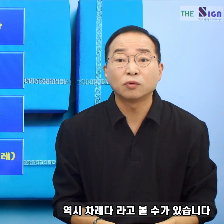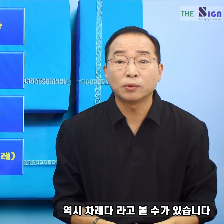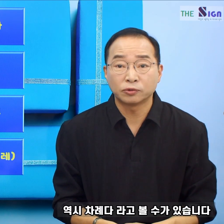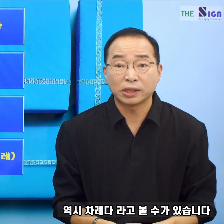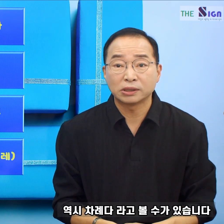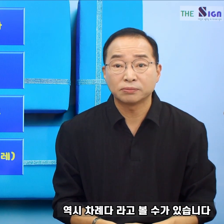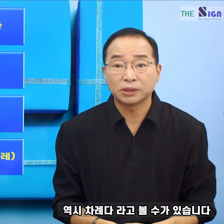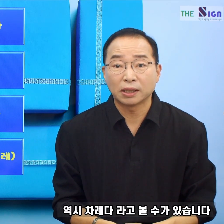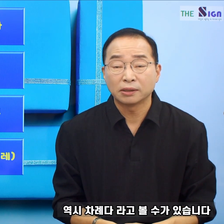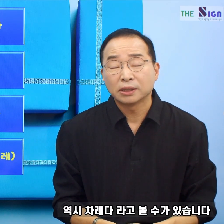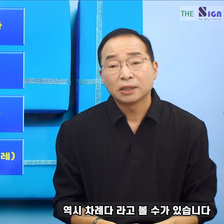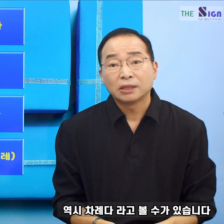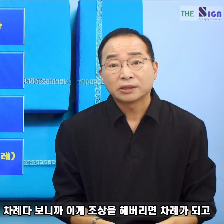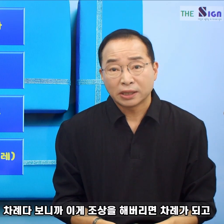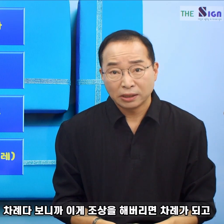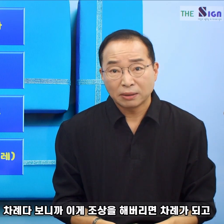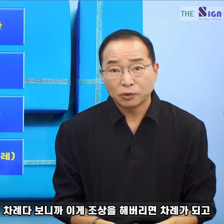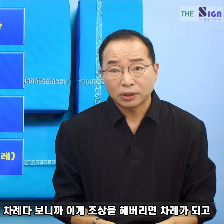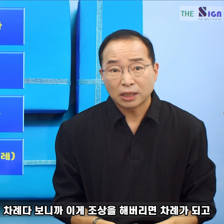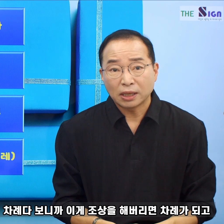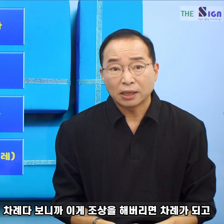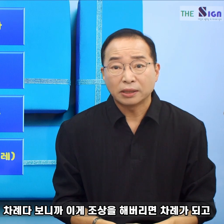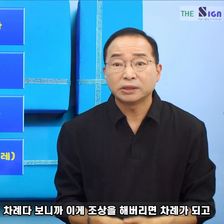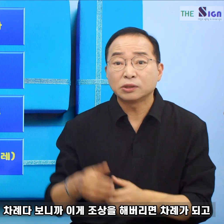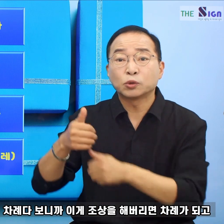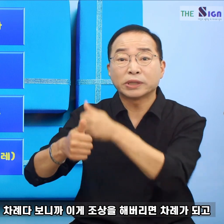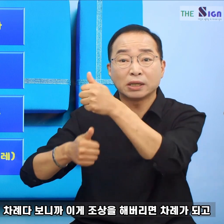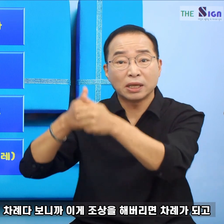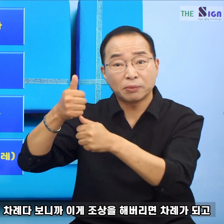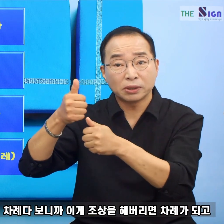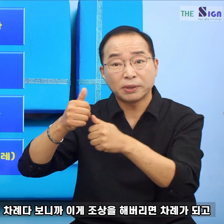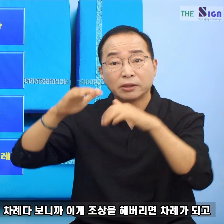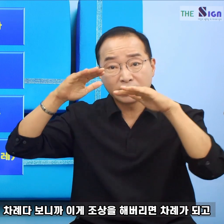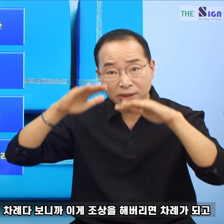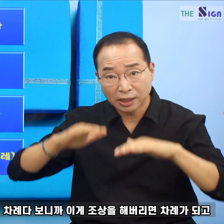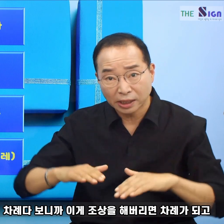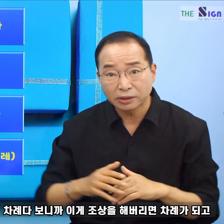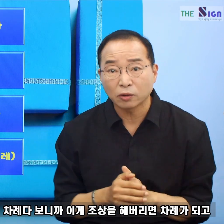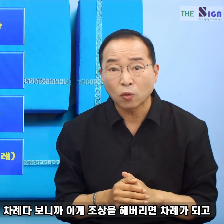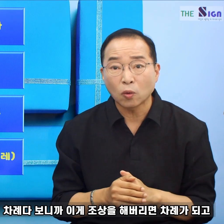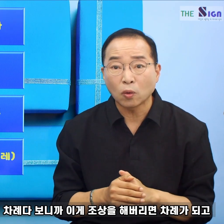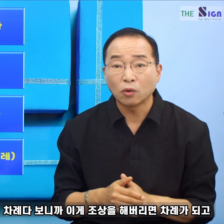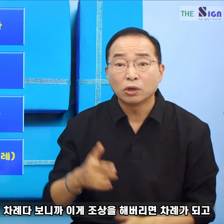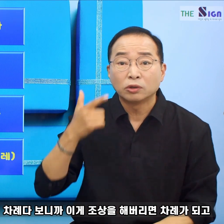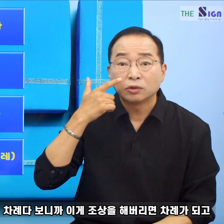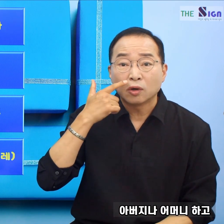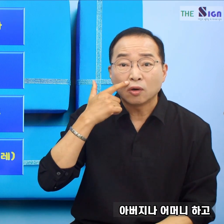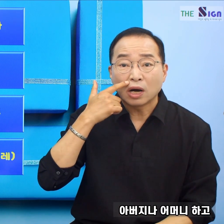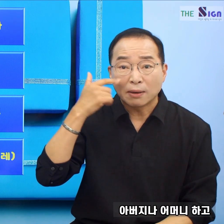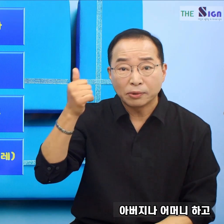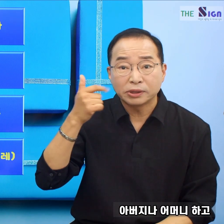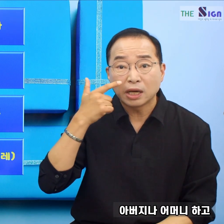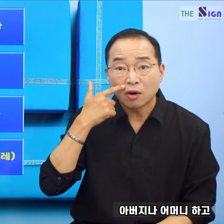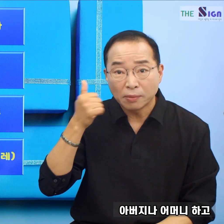수가 있습니다. 차례다 보니까 이게 조상을 해버리면 차례가 되고 아버지나